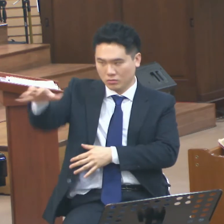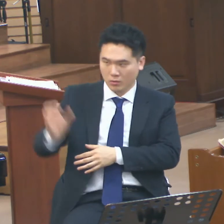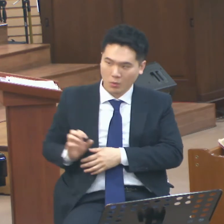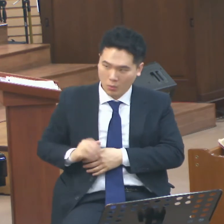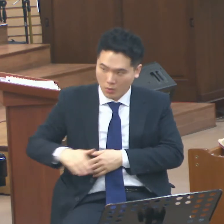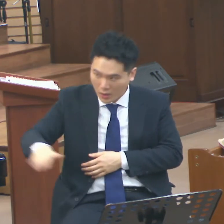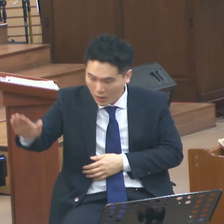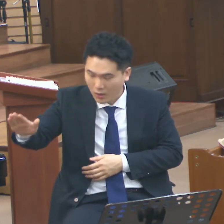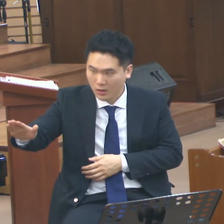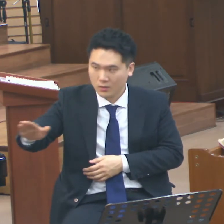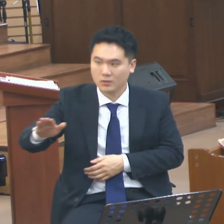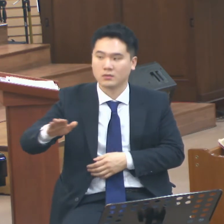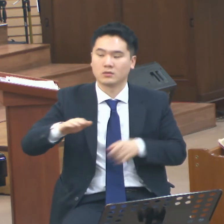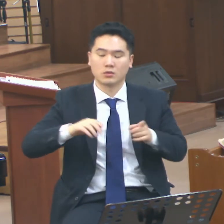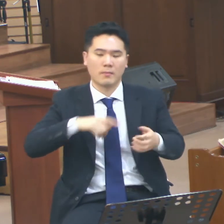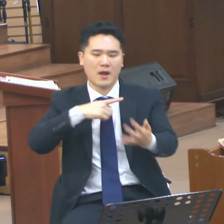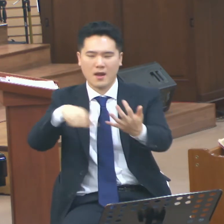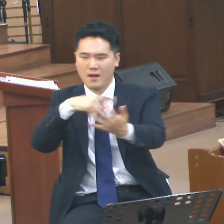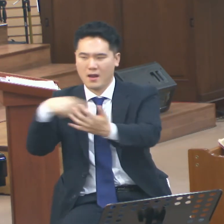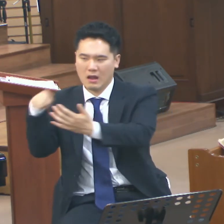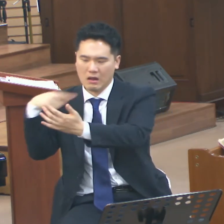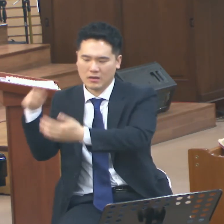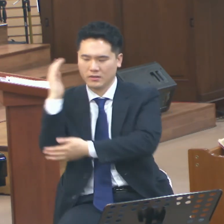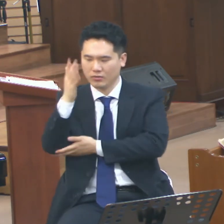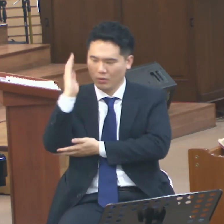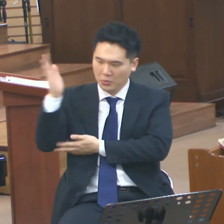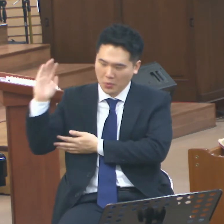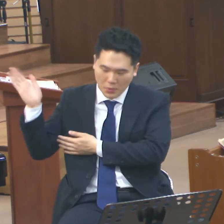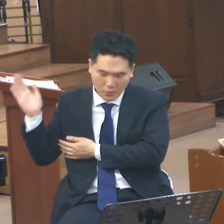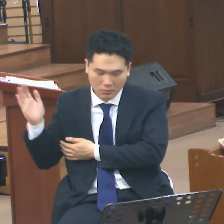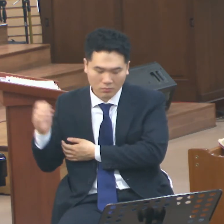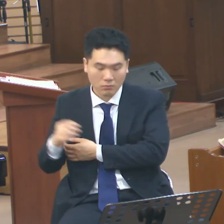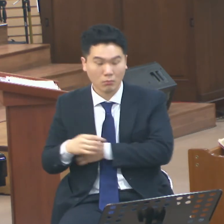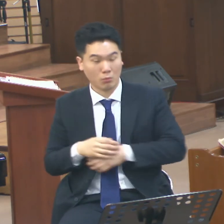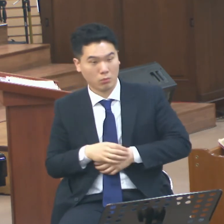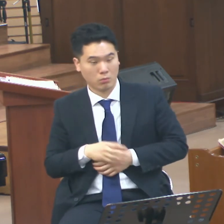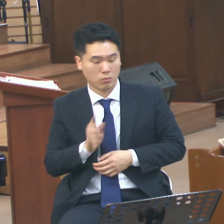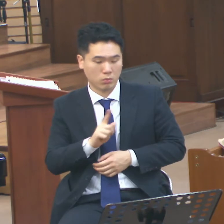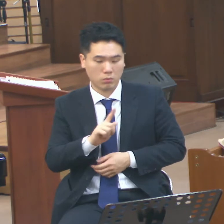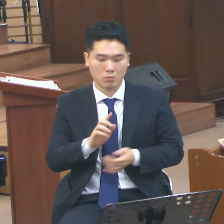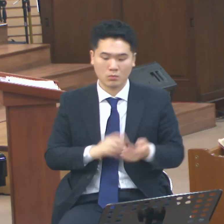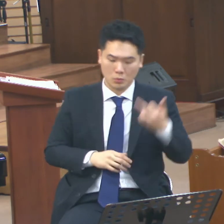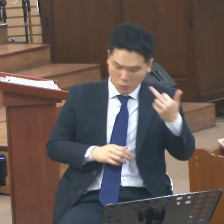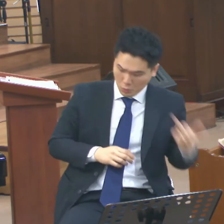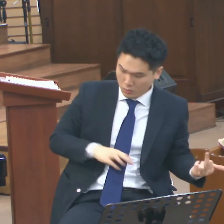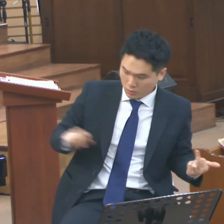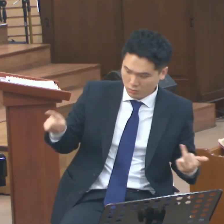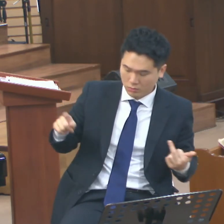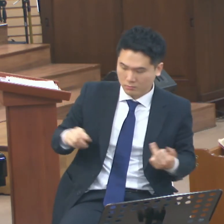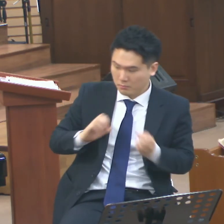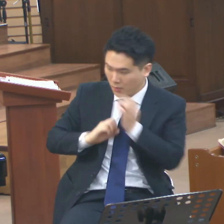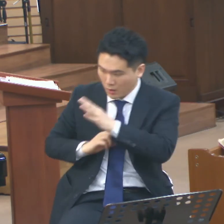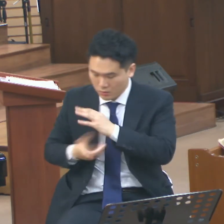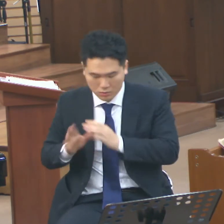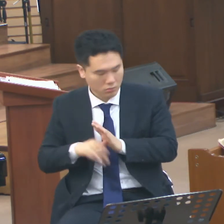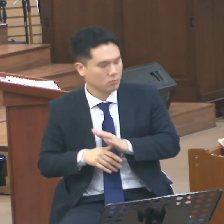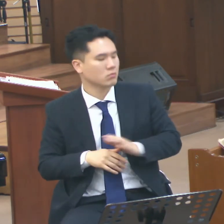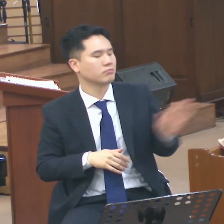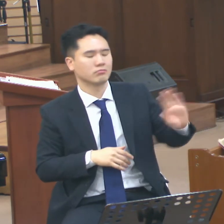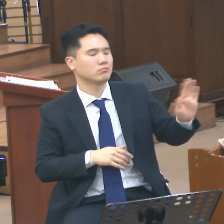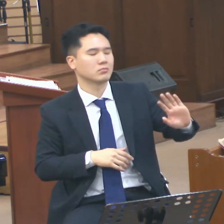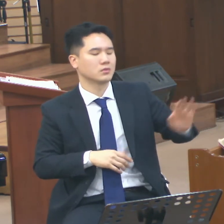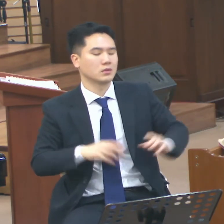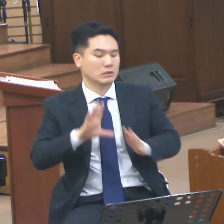나중에 올라갔네요. 그럼 동생들 속인 건가요? 그건 아니죠. 8절에 보면 아직 올라가지 않는다 그랬지,